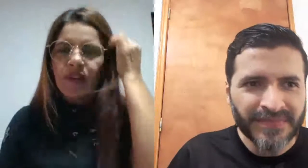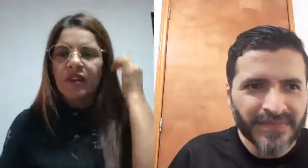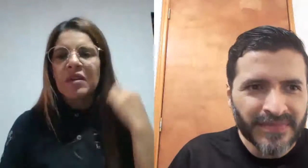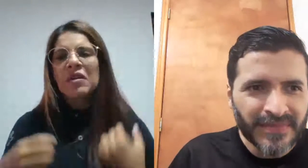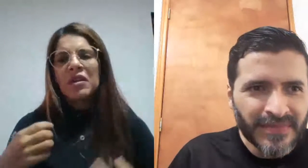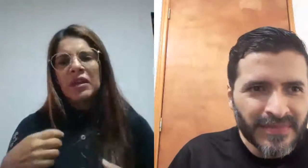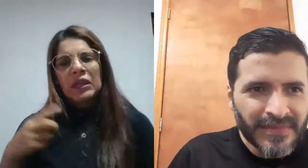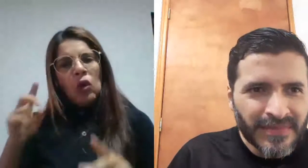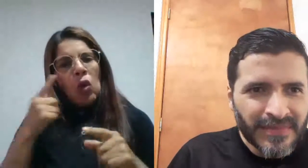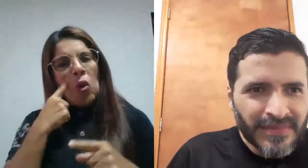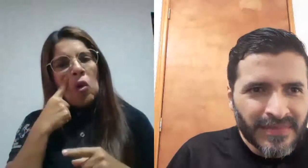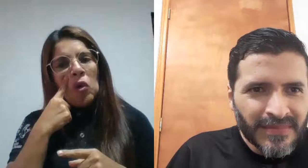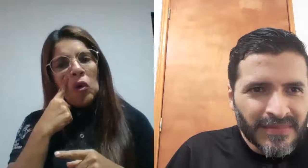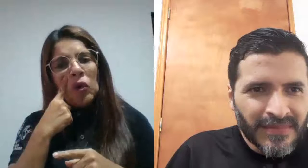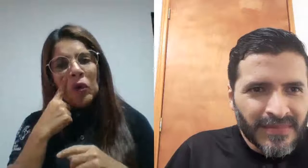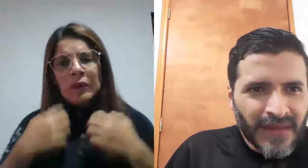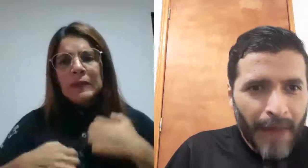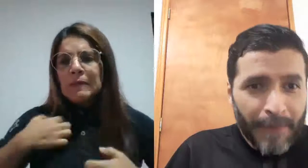miedo.